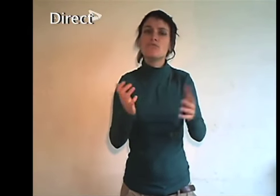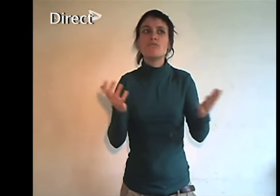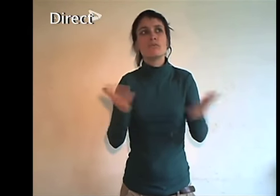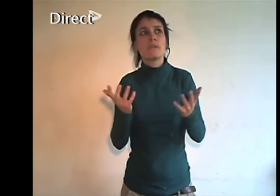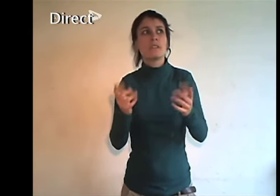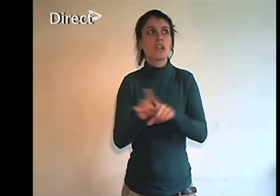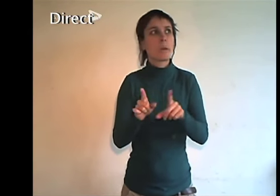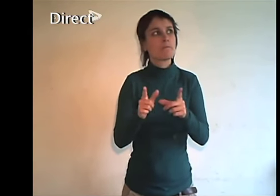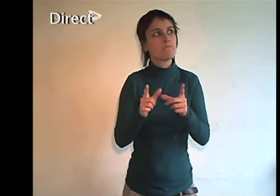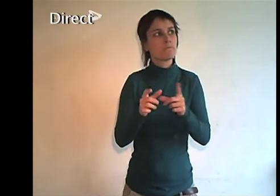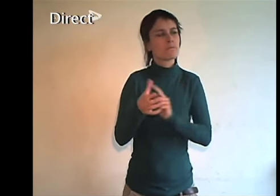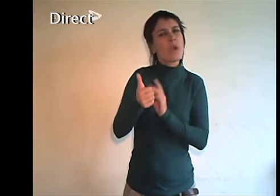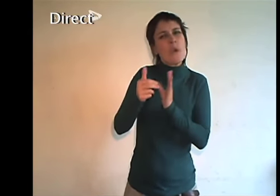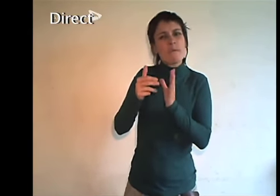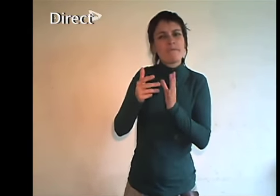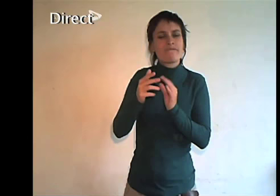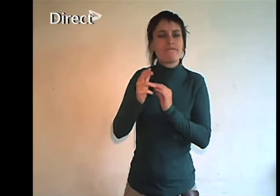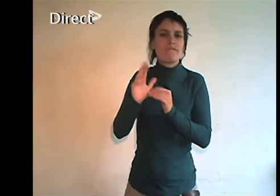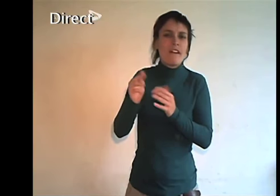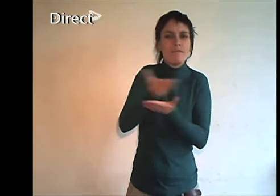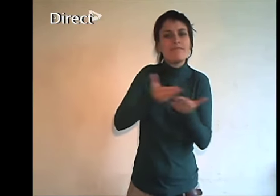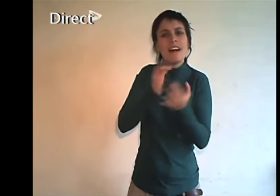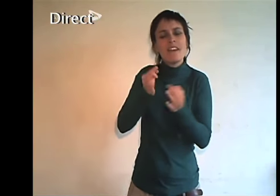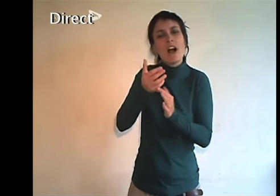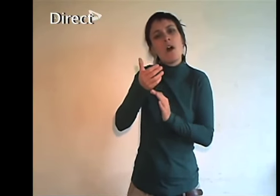a on va dire une technique qui vous a particulièrement